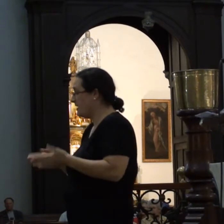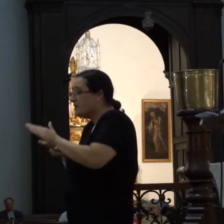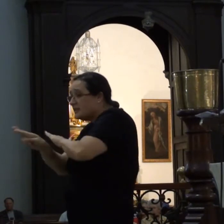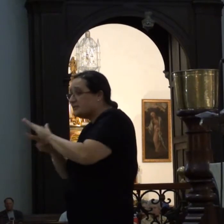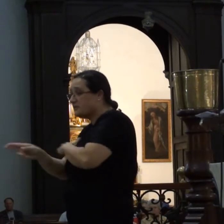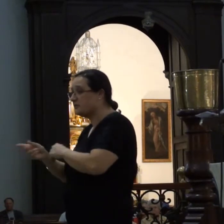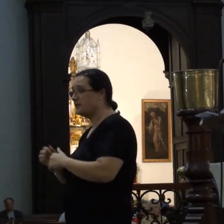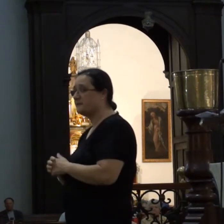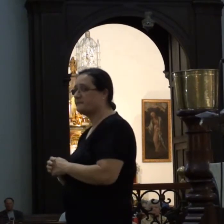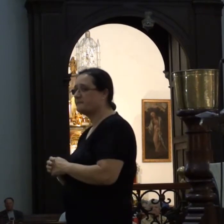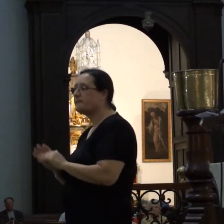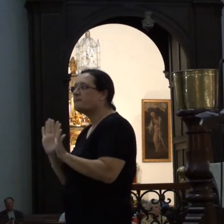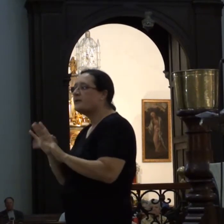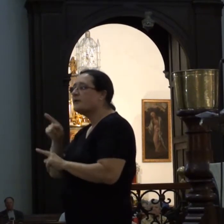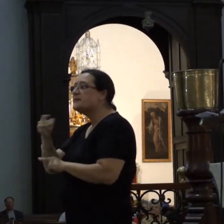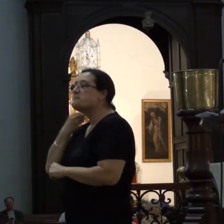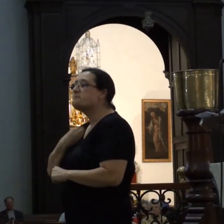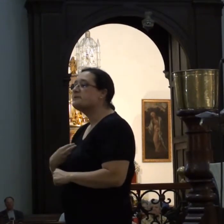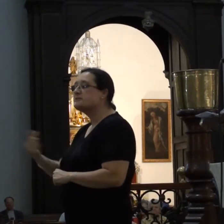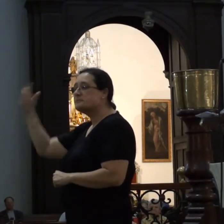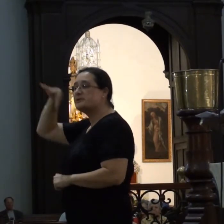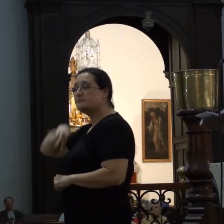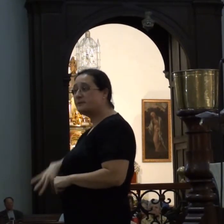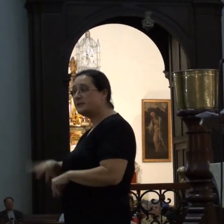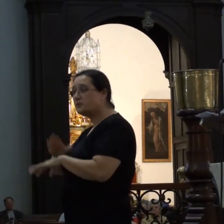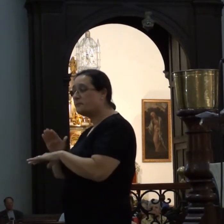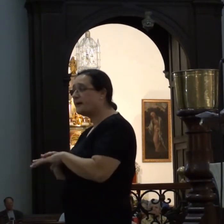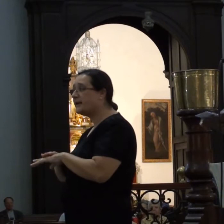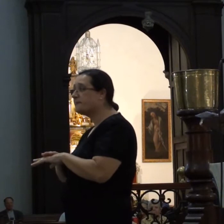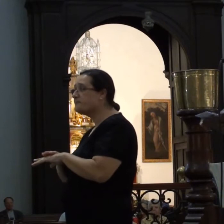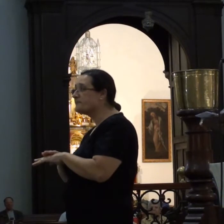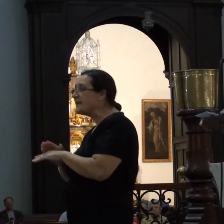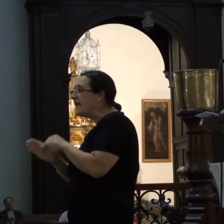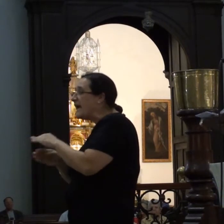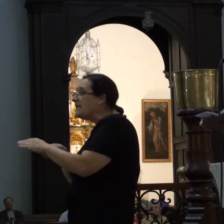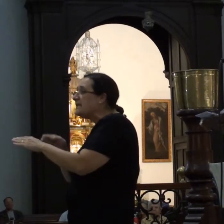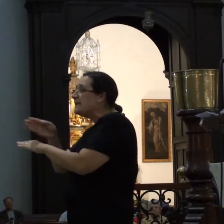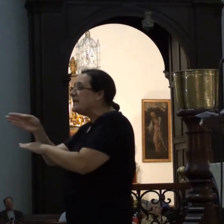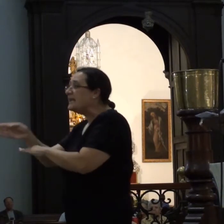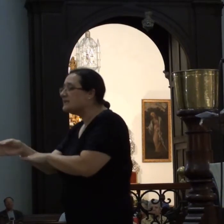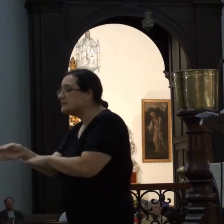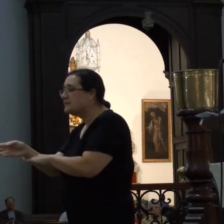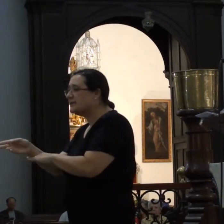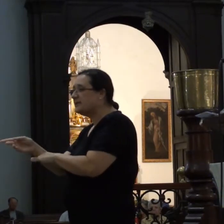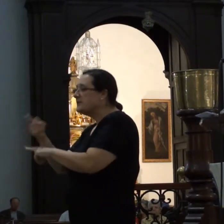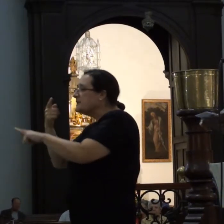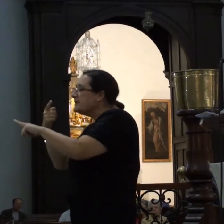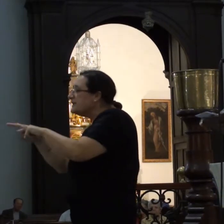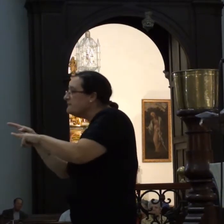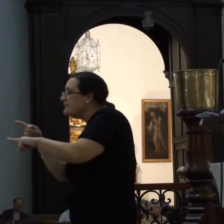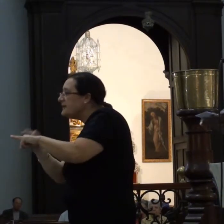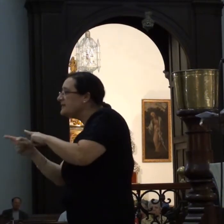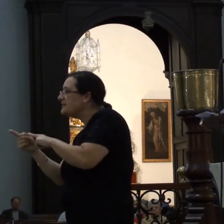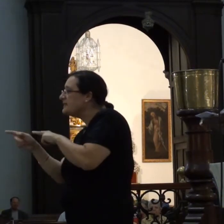vida pero es el mismo espíritu para llevar adelante la misión en las facetas situaciones más